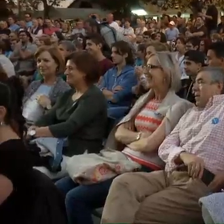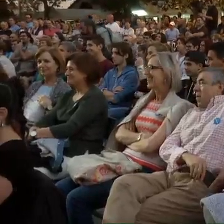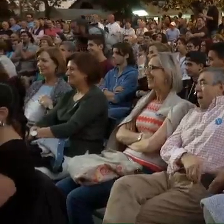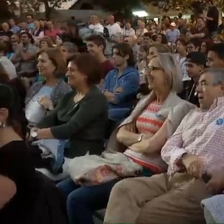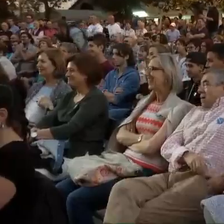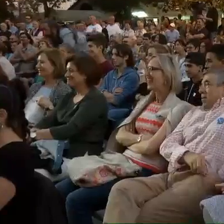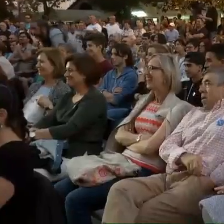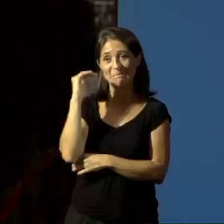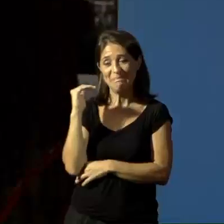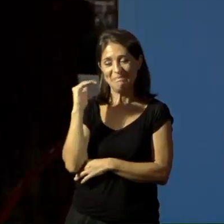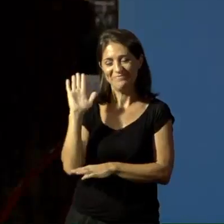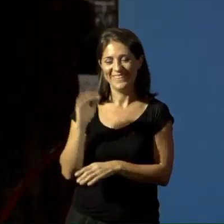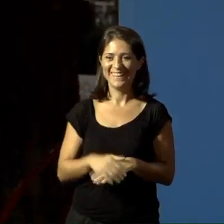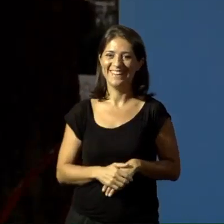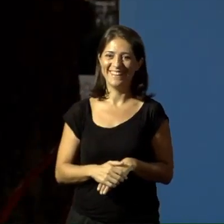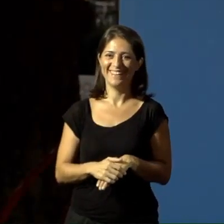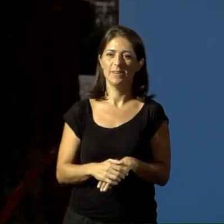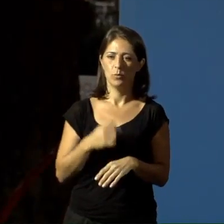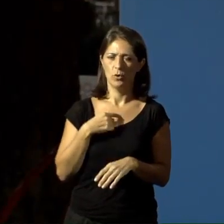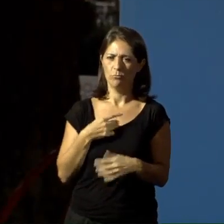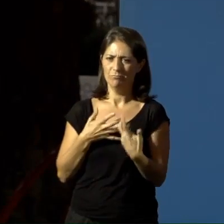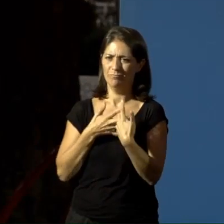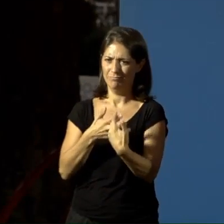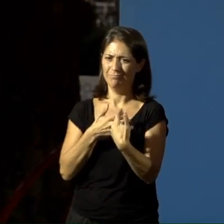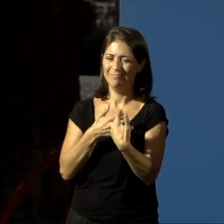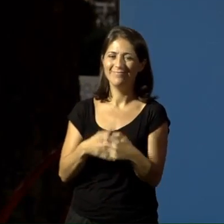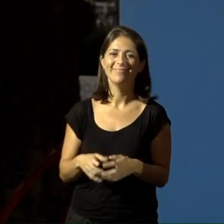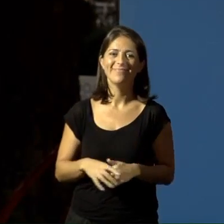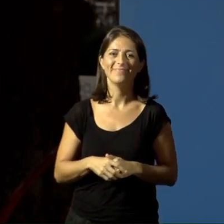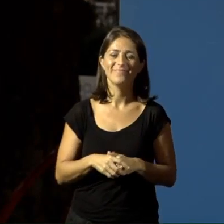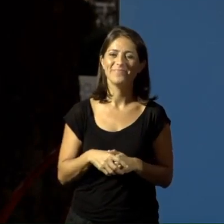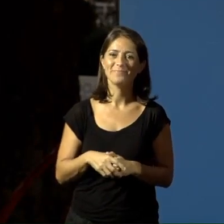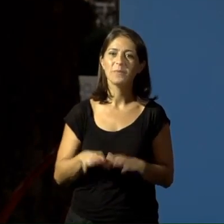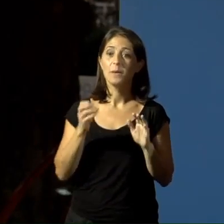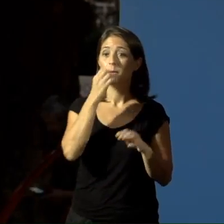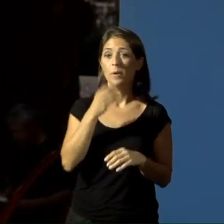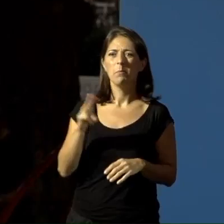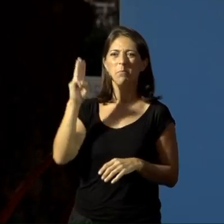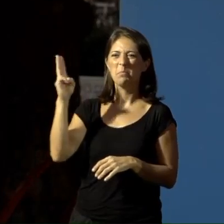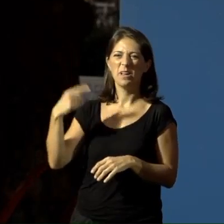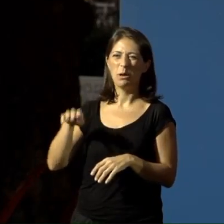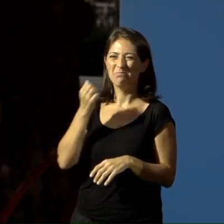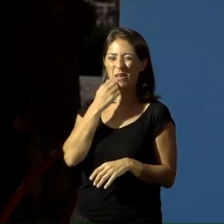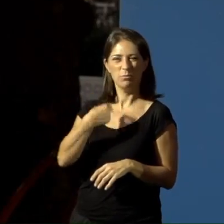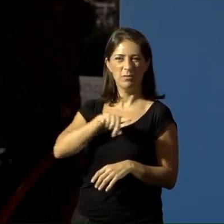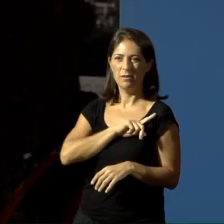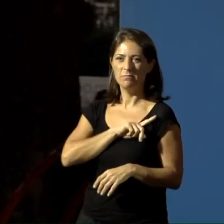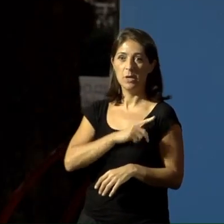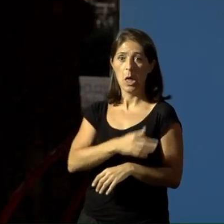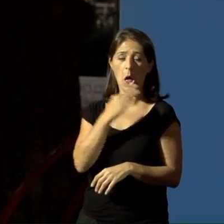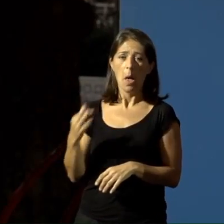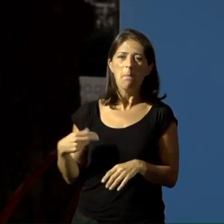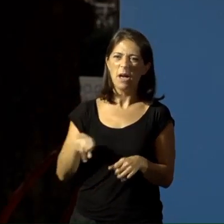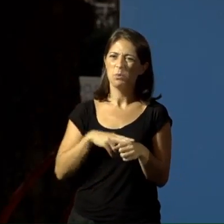Son pequeniña, pero espero dar a talla. Bueno, o PP abusa de nós, abusa da